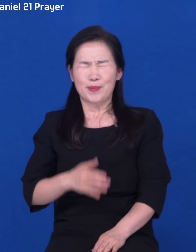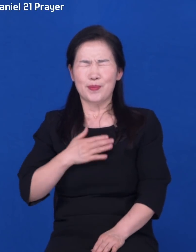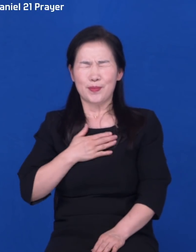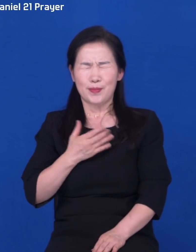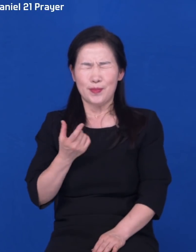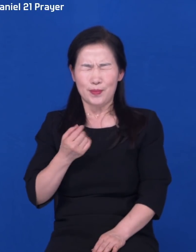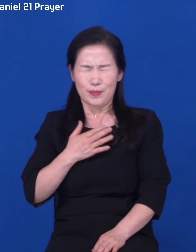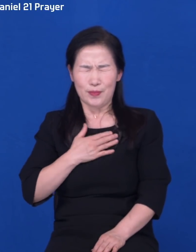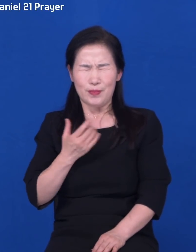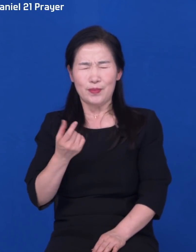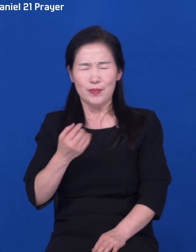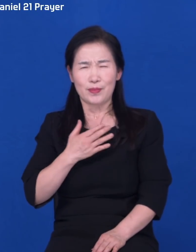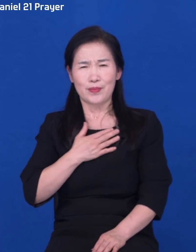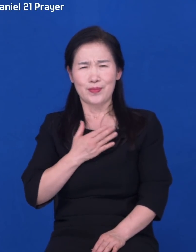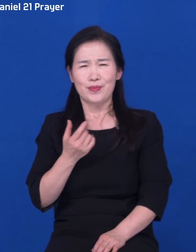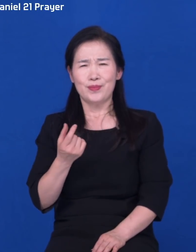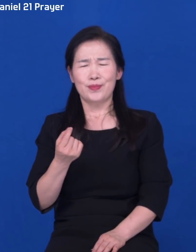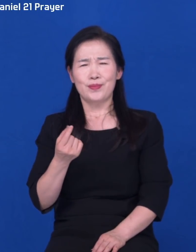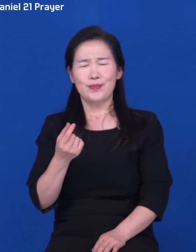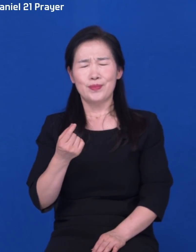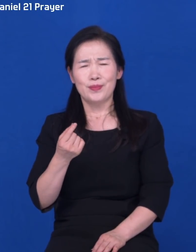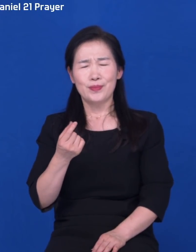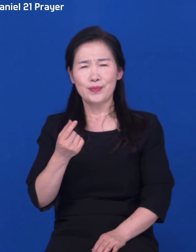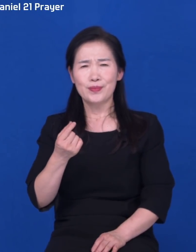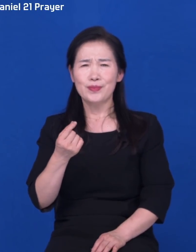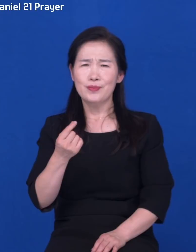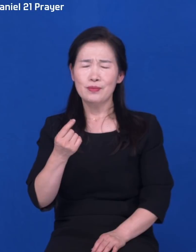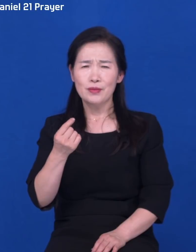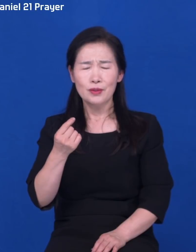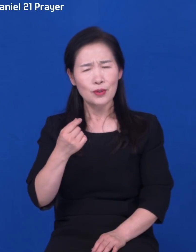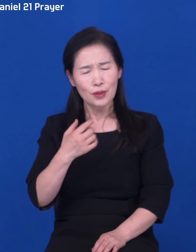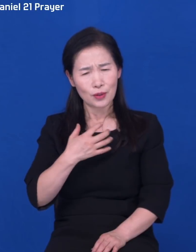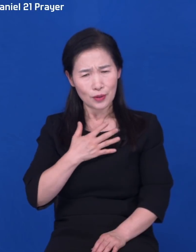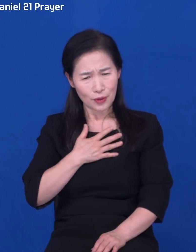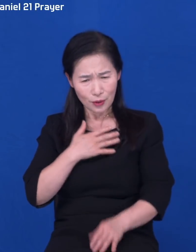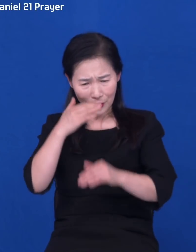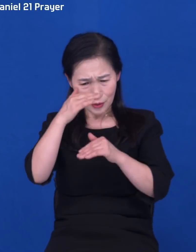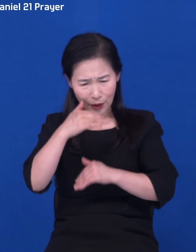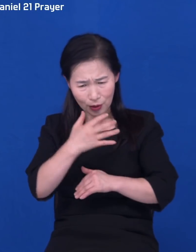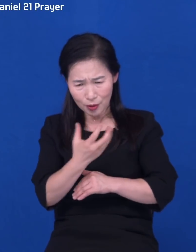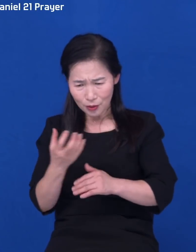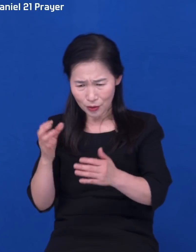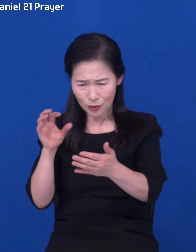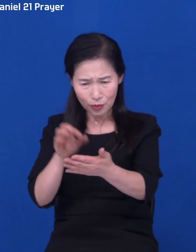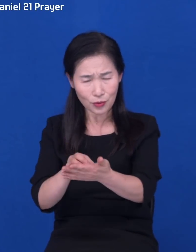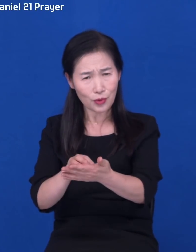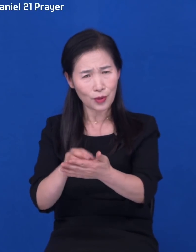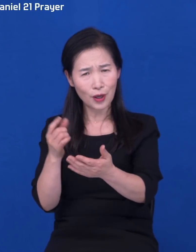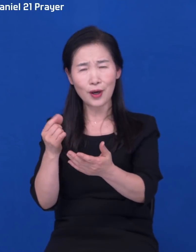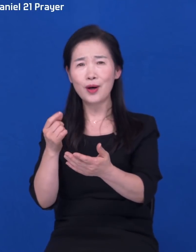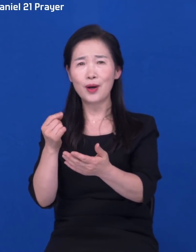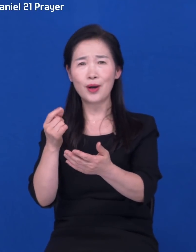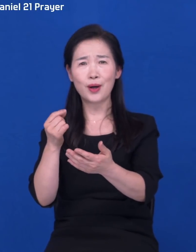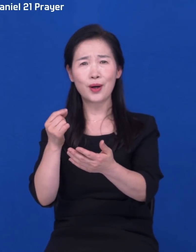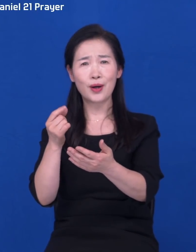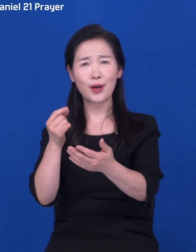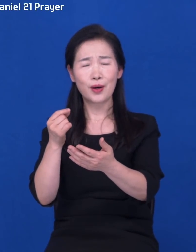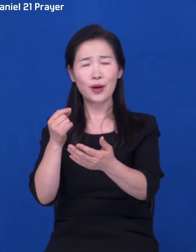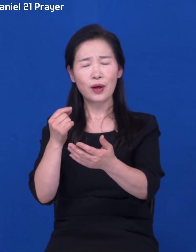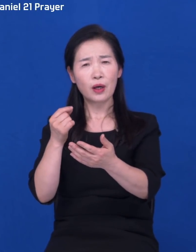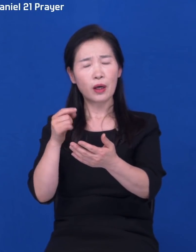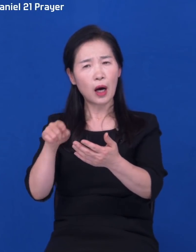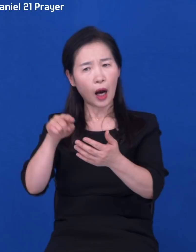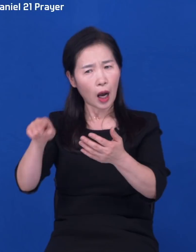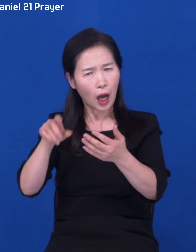된 거예요. 그래서 이게 왜 나랑 내 얘기가 여기 있지? 이렇게 처음에는 접근이 되면서 뭔가가 이 안에 있을 것